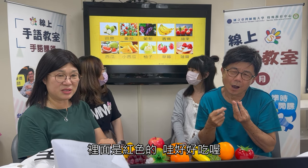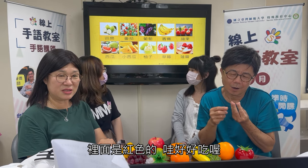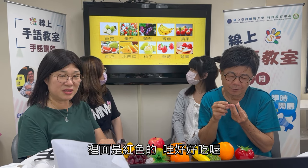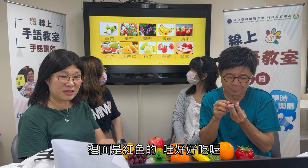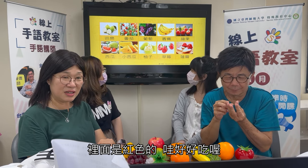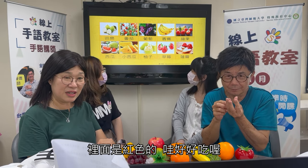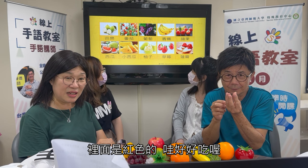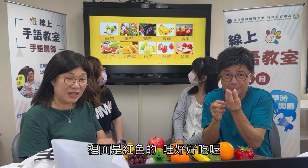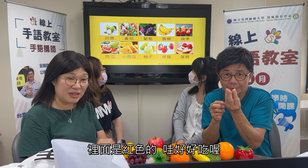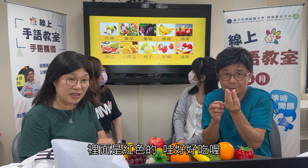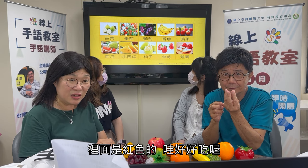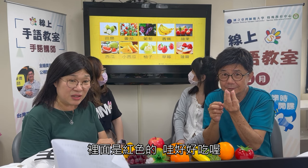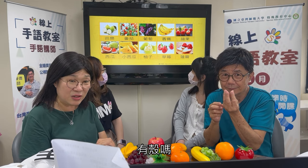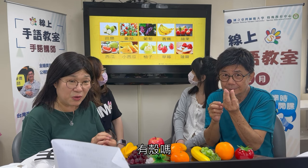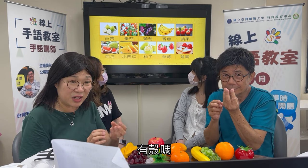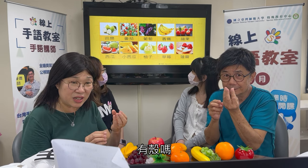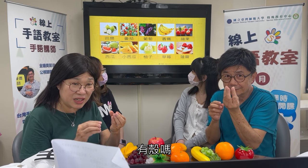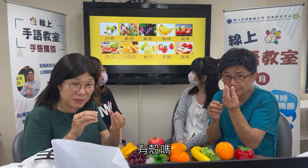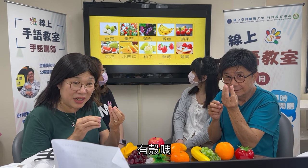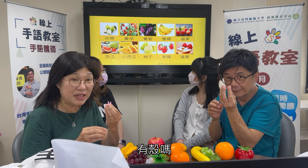哦。有壳吗？